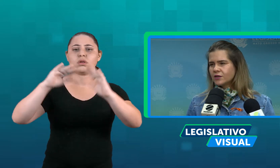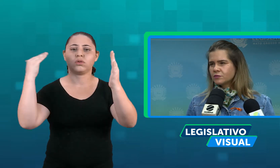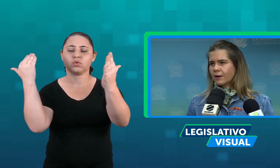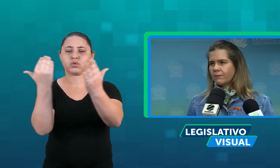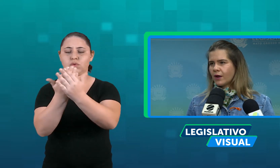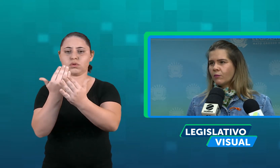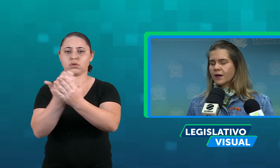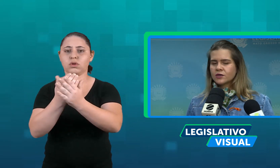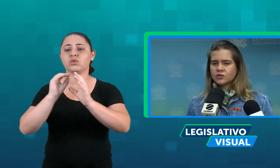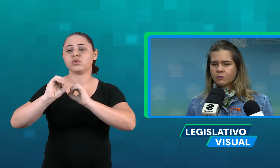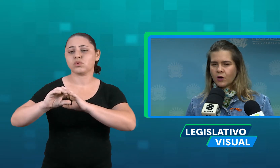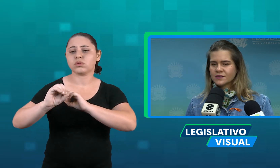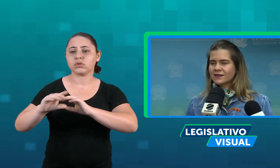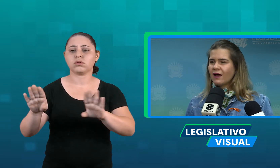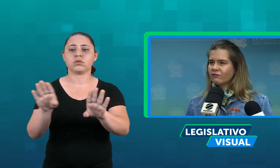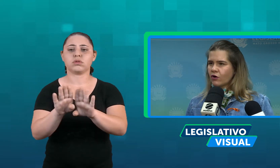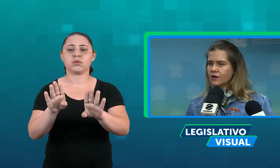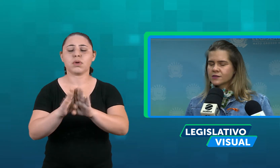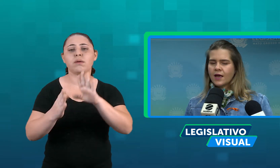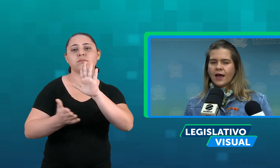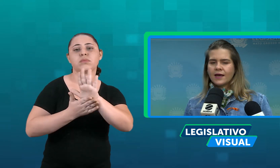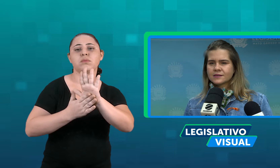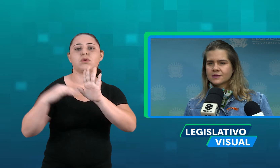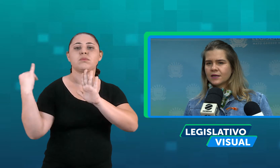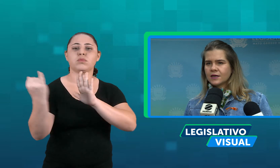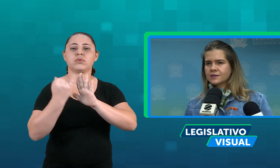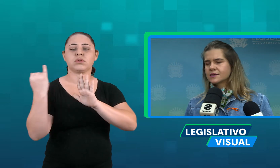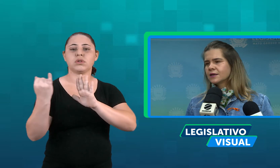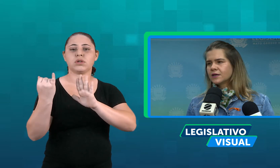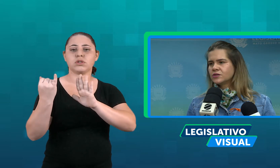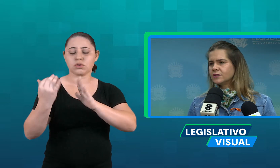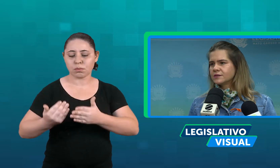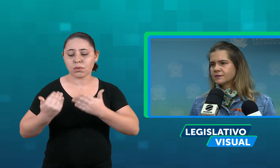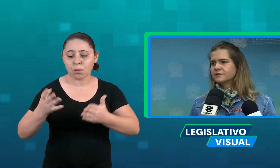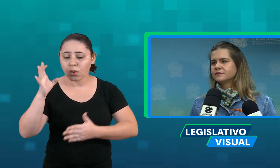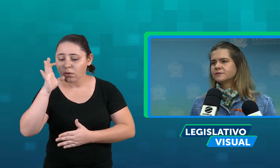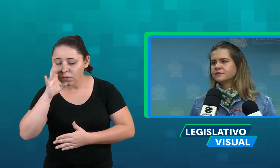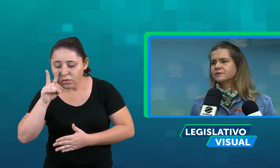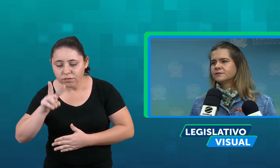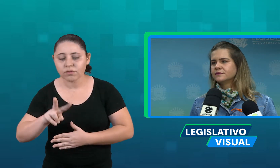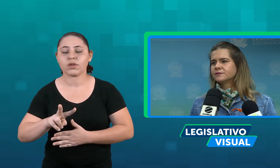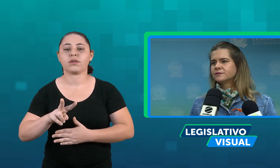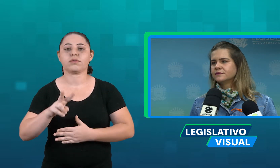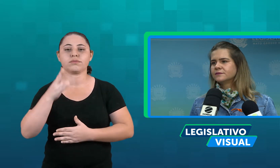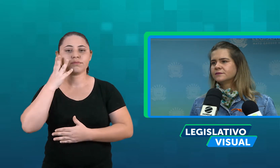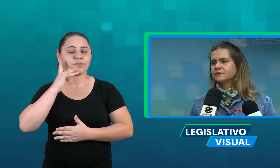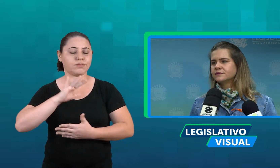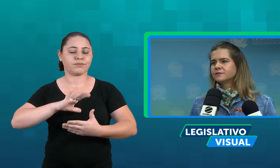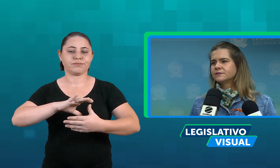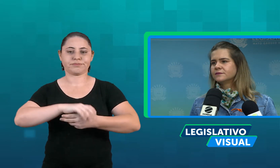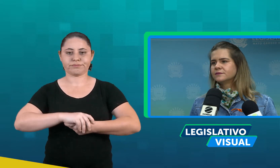têm um grande papel para que a gente possa dar voz a essas crianças agredidas.